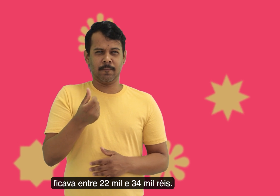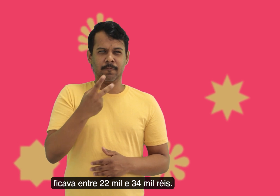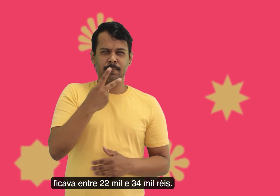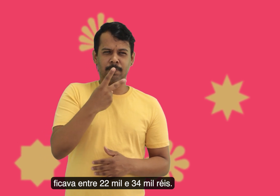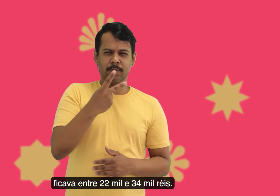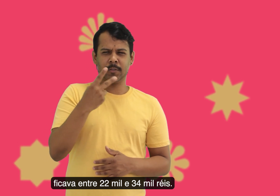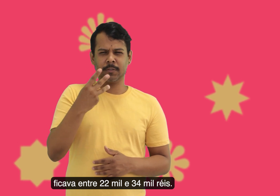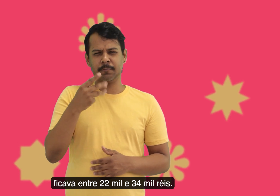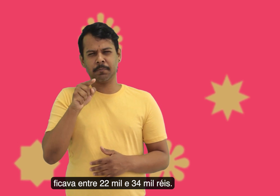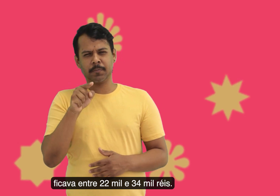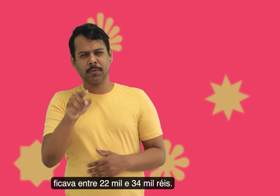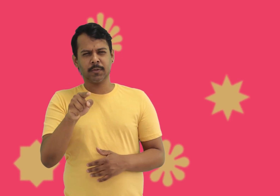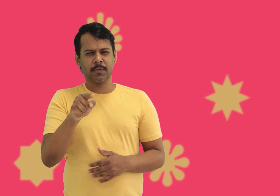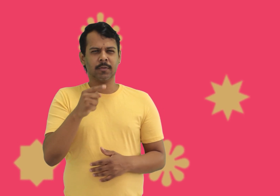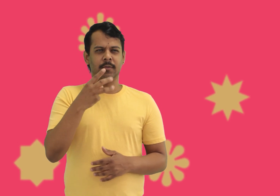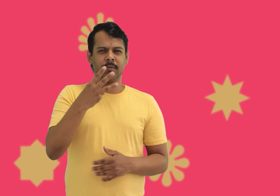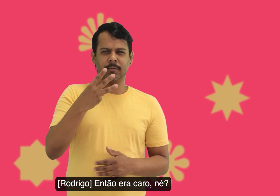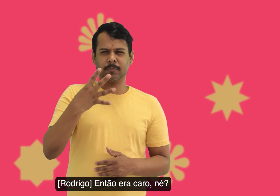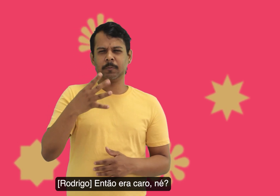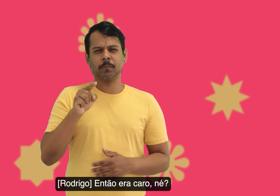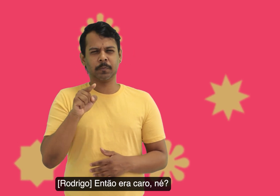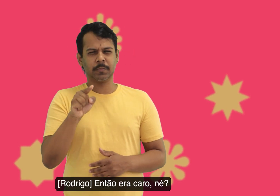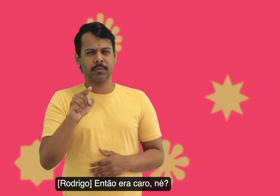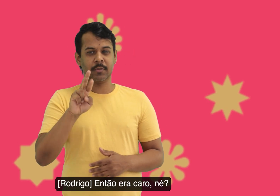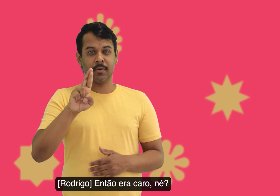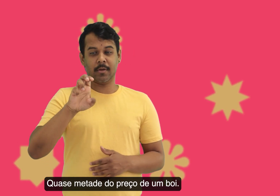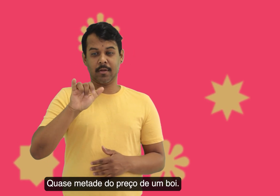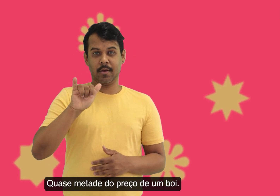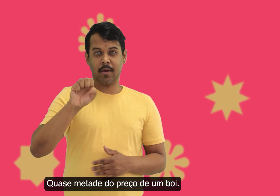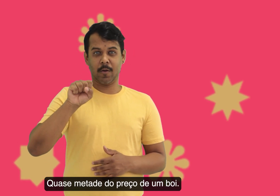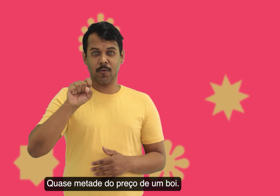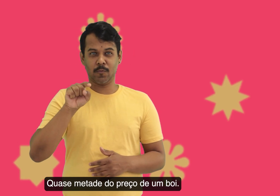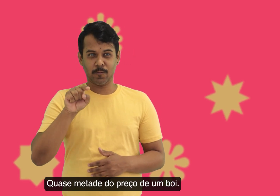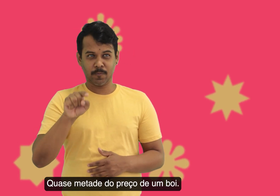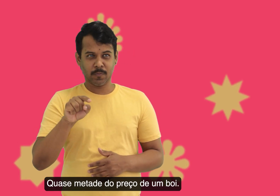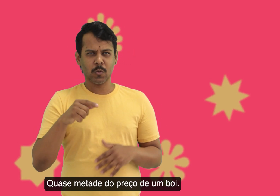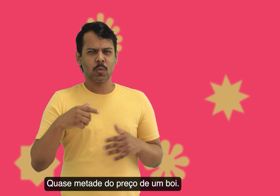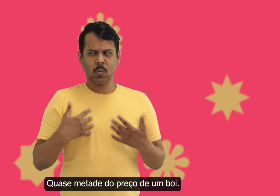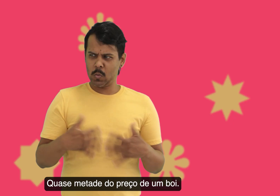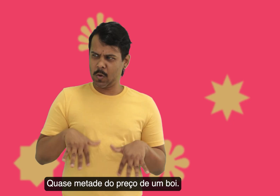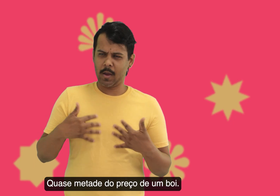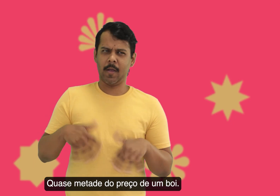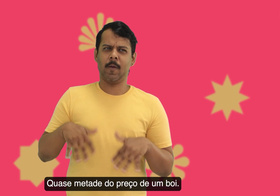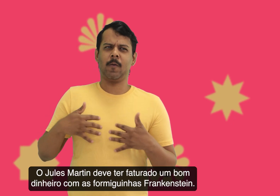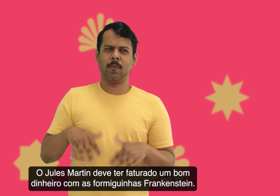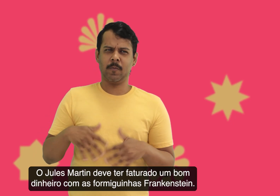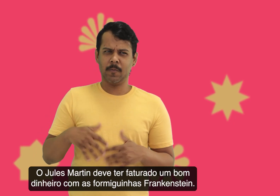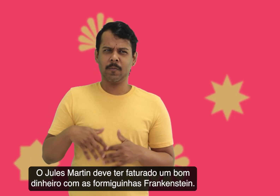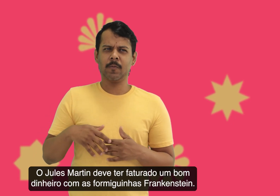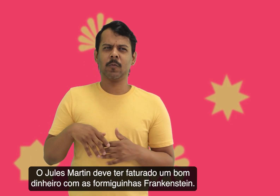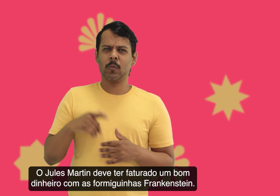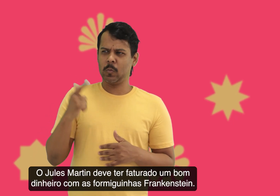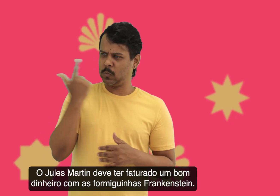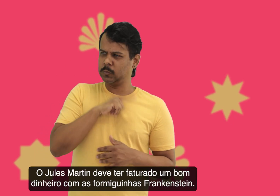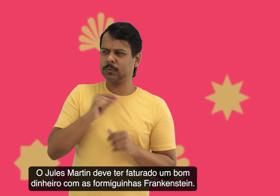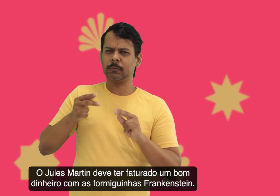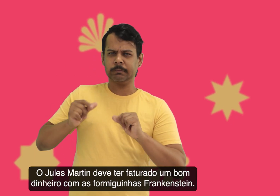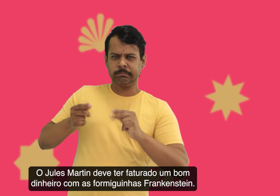e 34 mil réis. Então era caro, né? Quase metade do preço de um boi. O Jules Martin deve ter faturado um